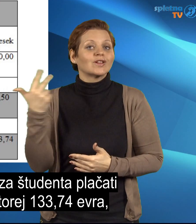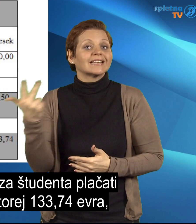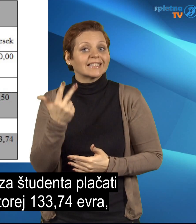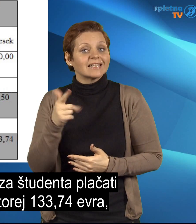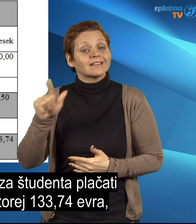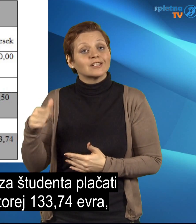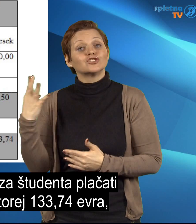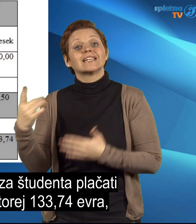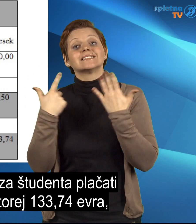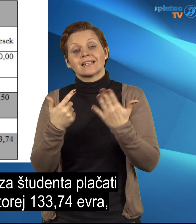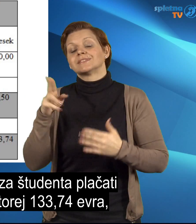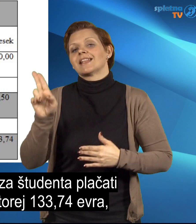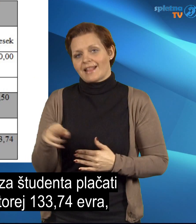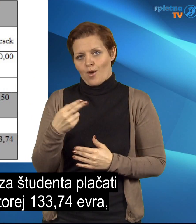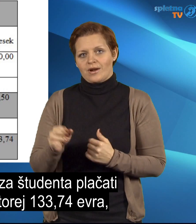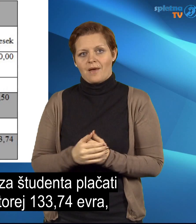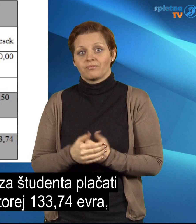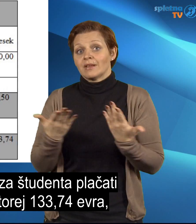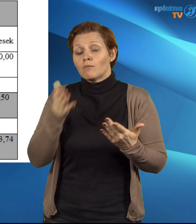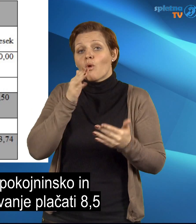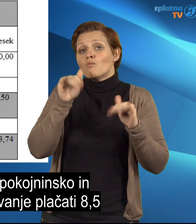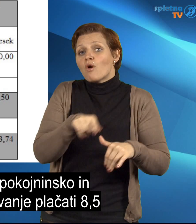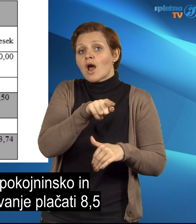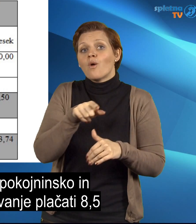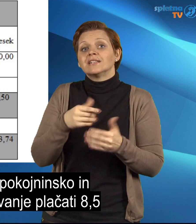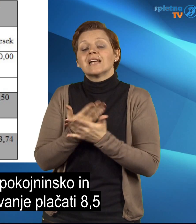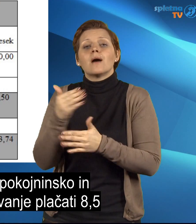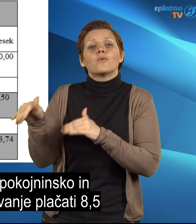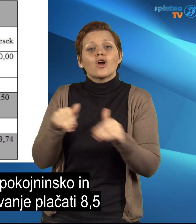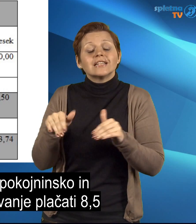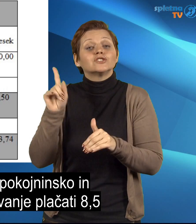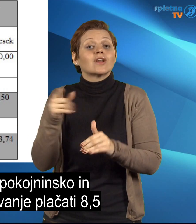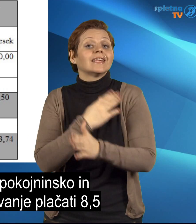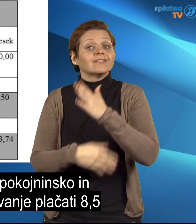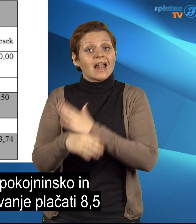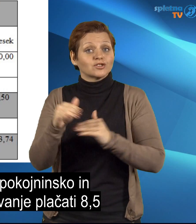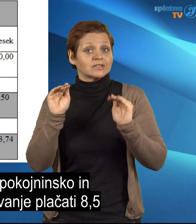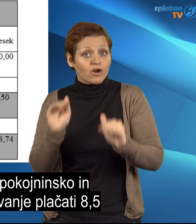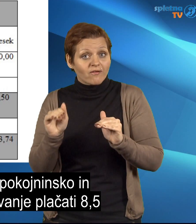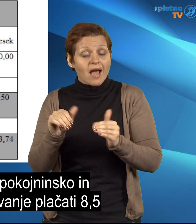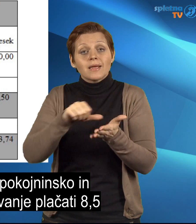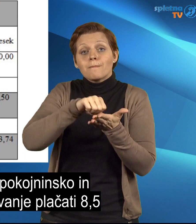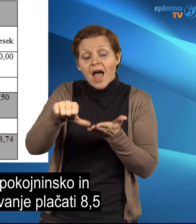133,74 evra, saj bo moral za pokojninsko in invalidsko zavarovanje plačati 8,5%.